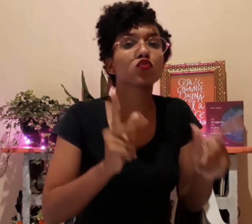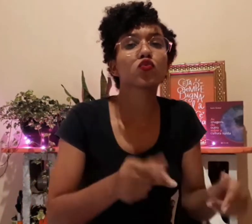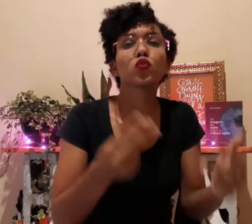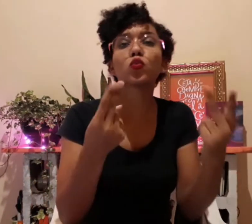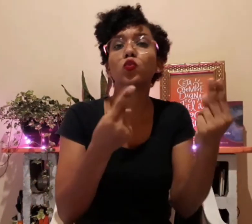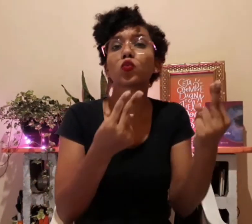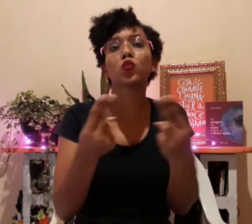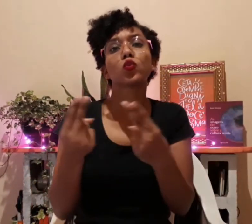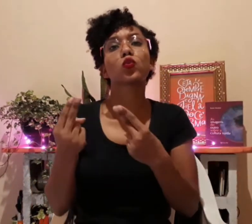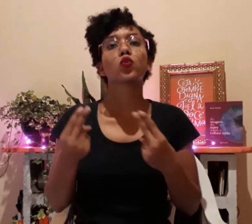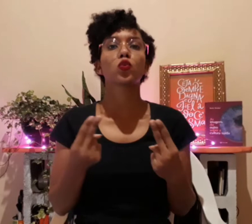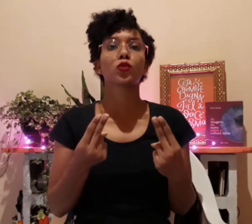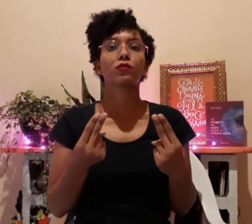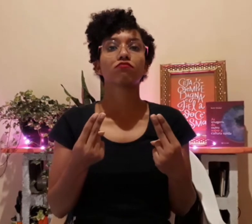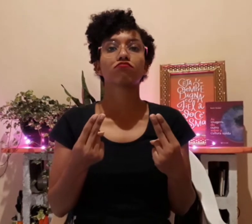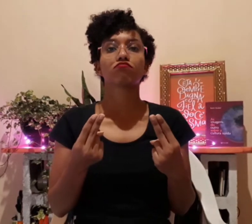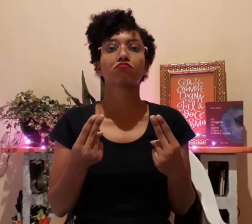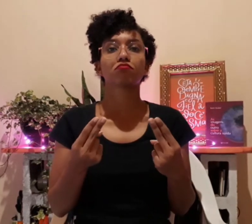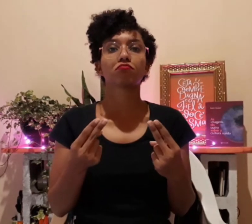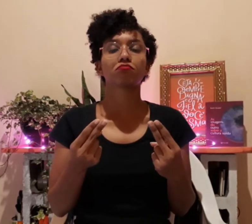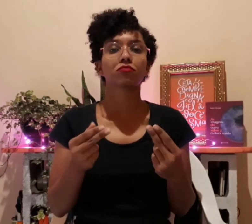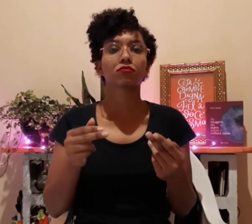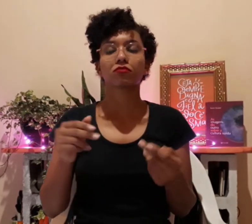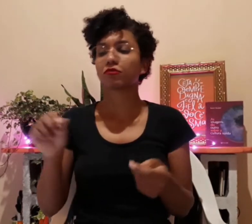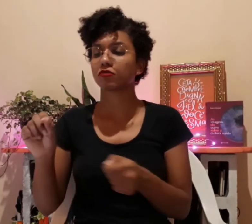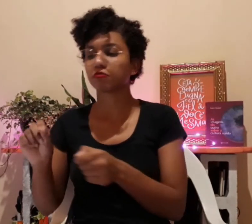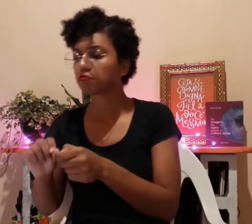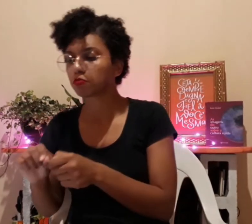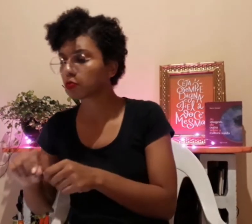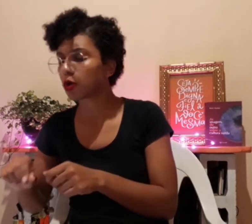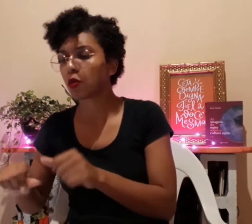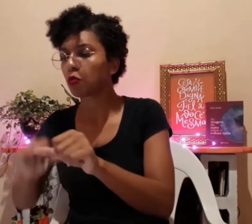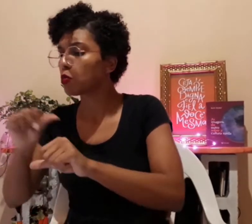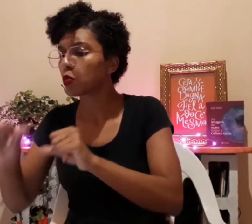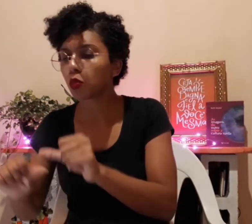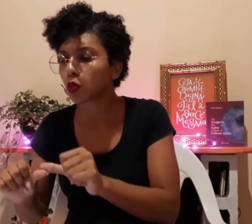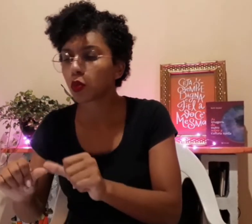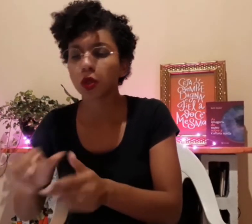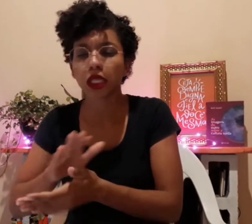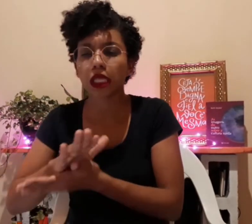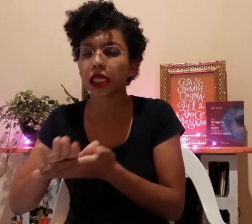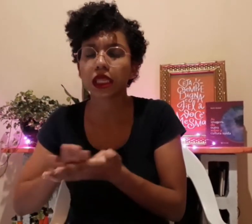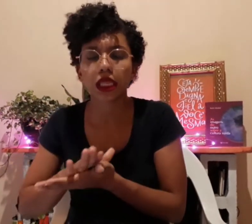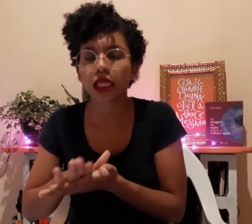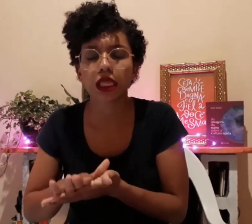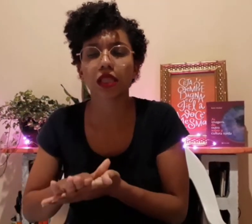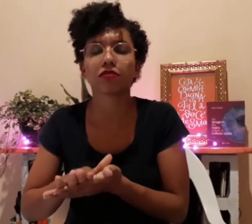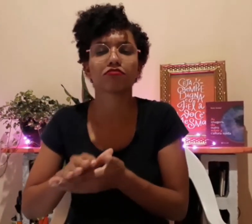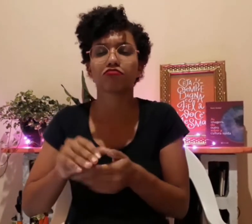Eu faço ali tudo igual. O que eu li no livro, eu sinalizo. Não faço nenhuma